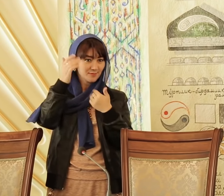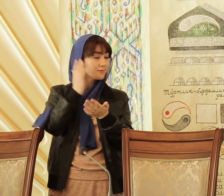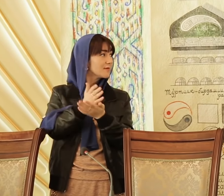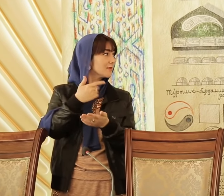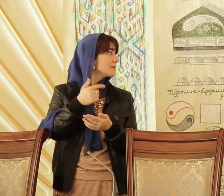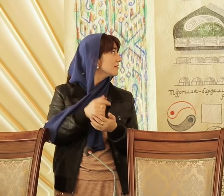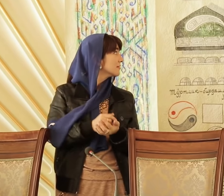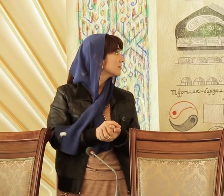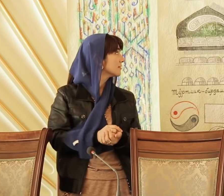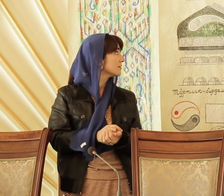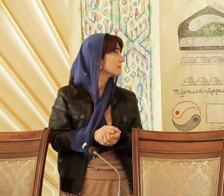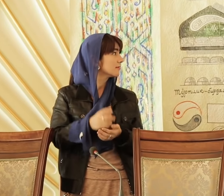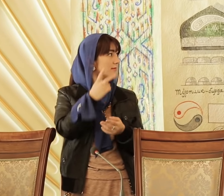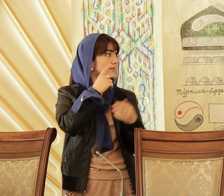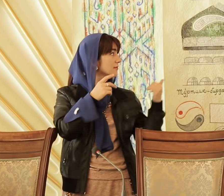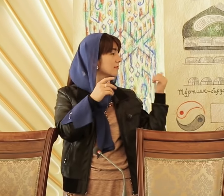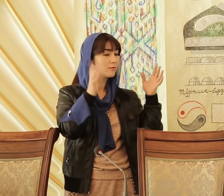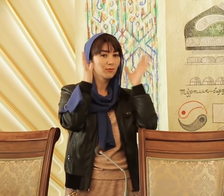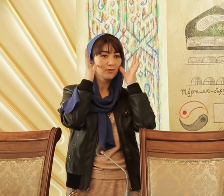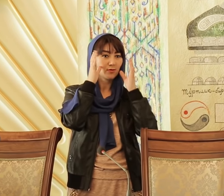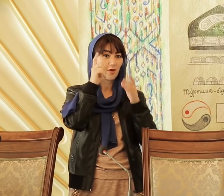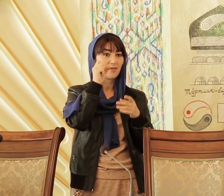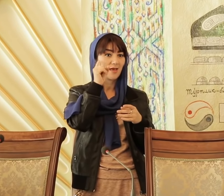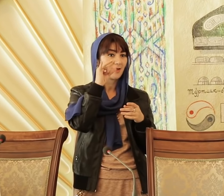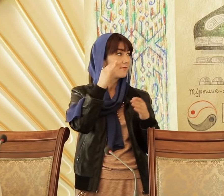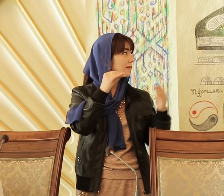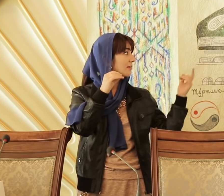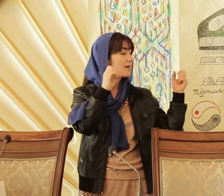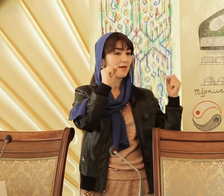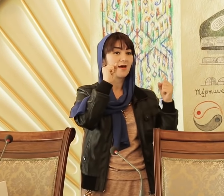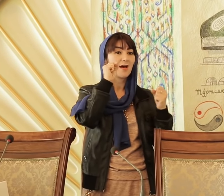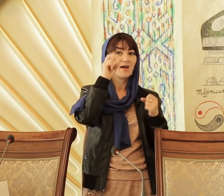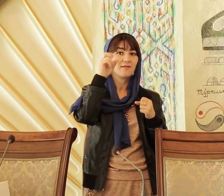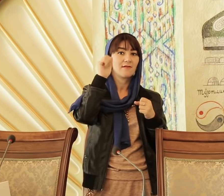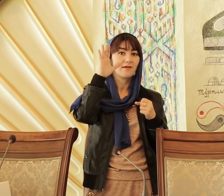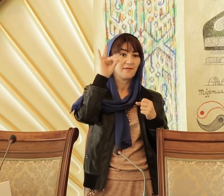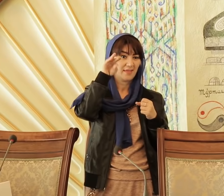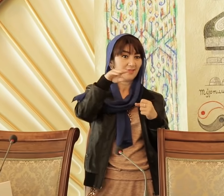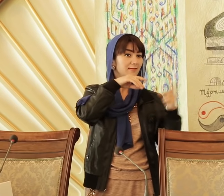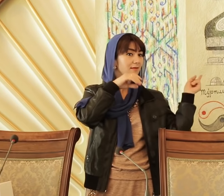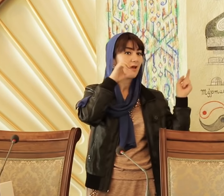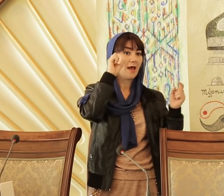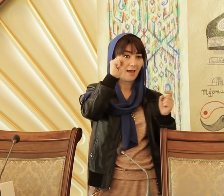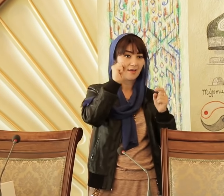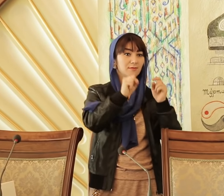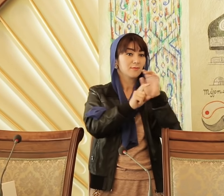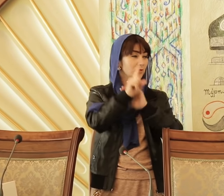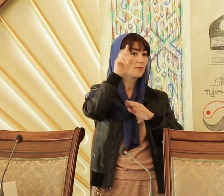Qur'on harfi, mana bu Qur'on harfi. Alfavit A'dan Y'gacha.